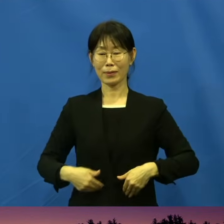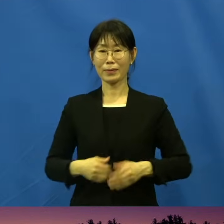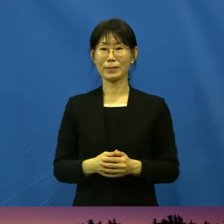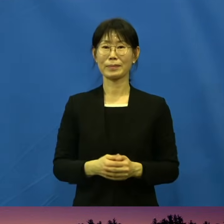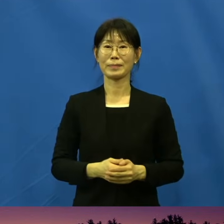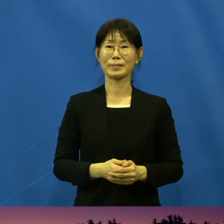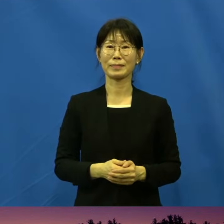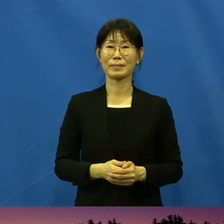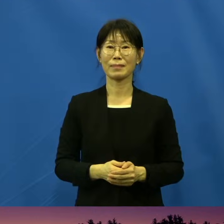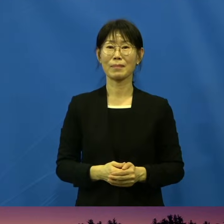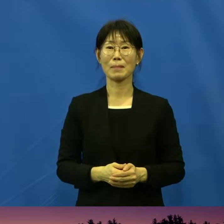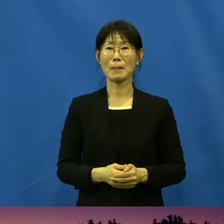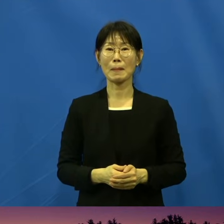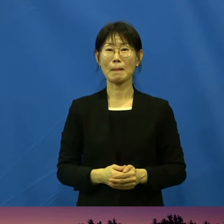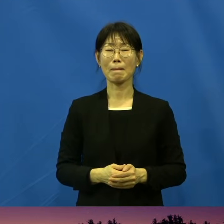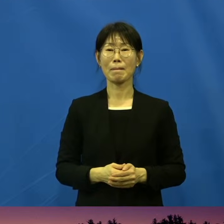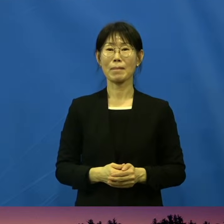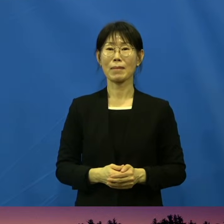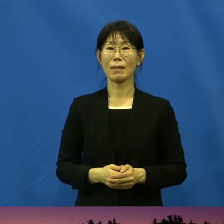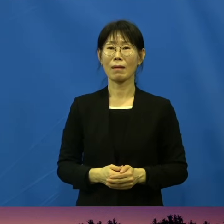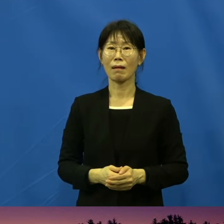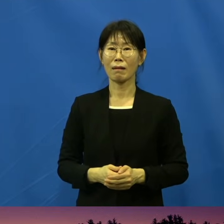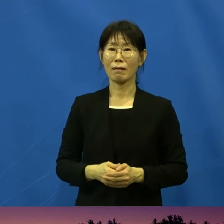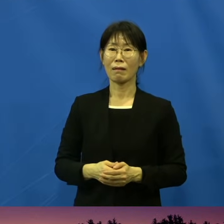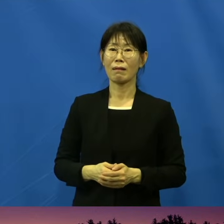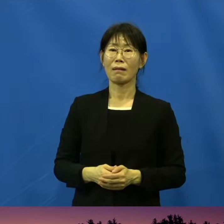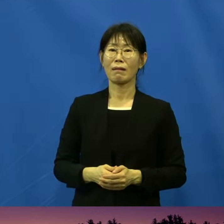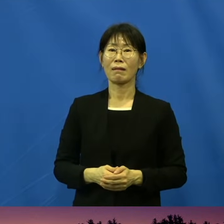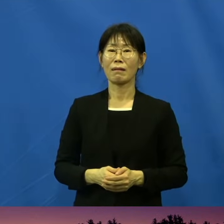하나님이 이렇게 하면 나는 뭐예요? 난 죽는 거예요?